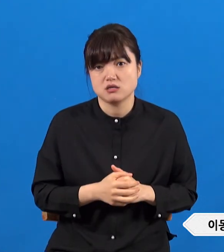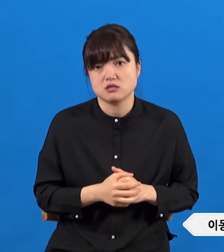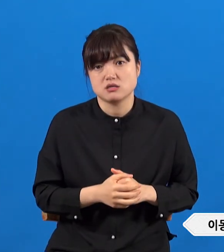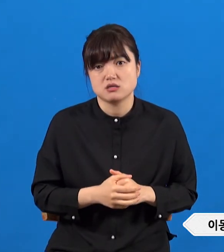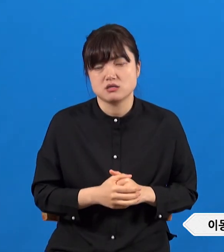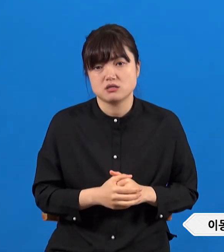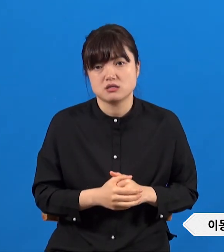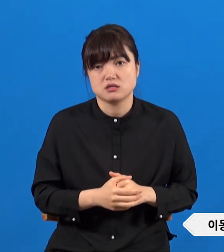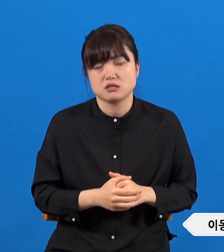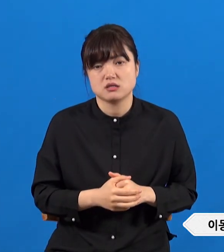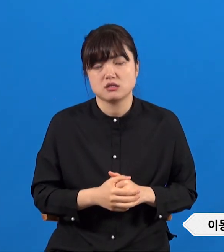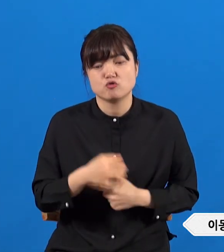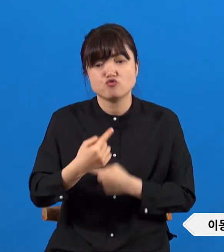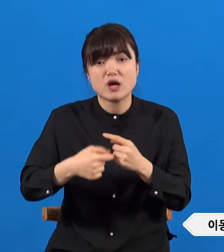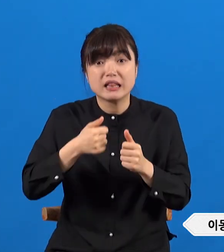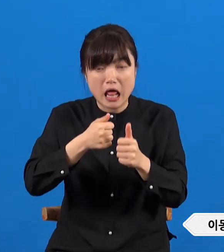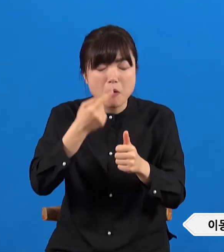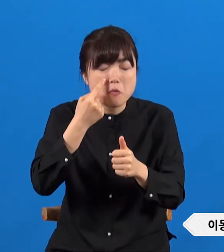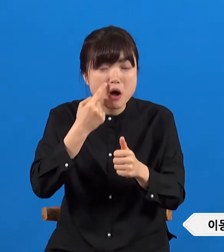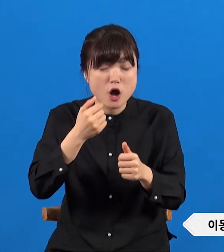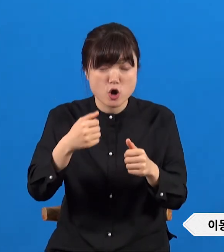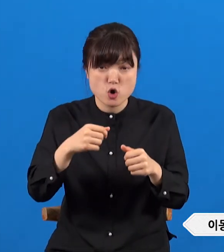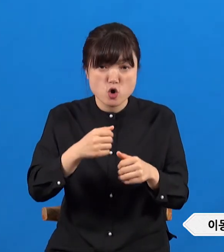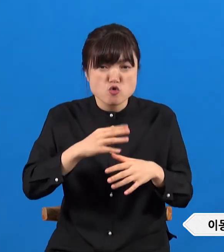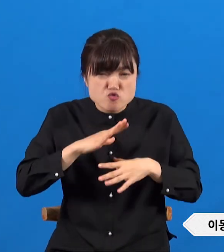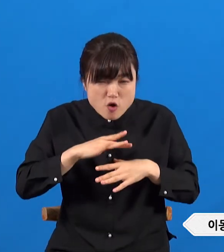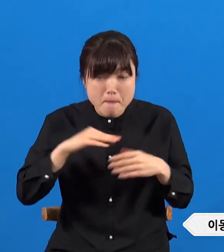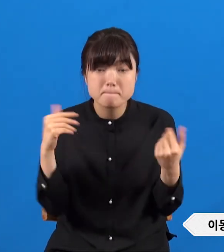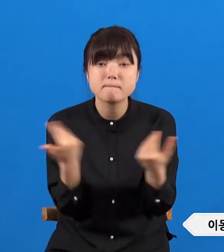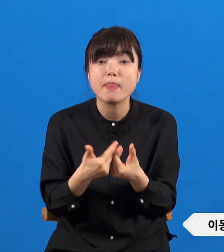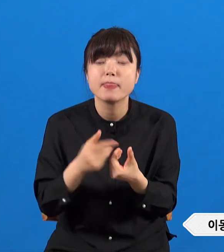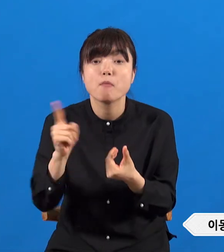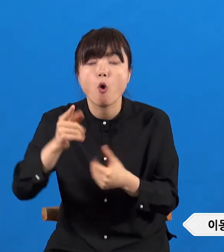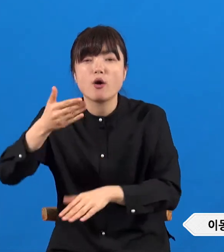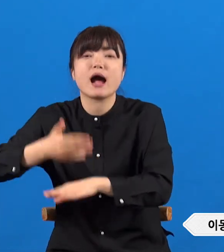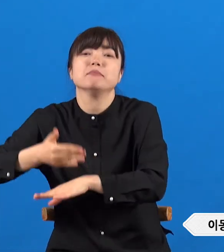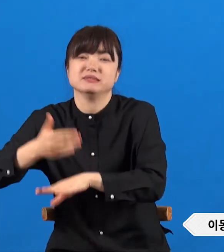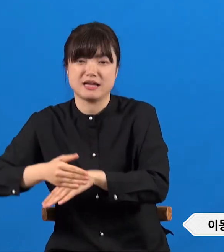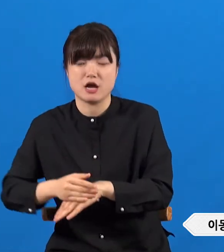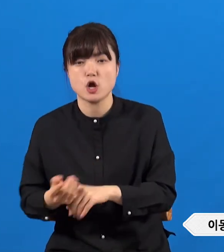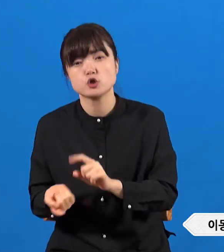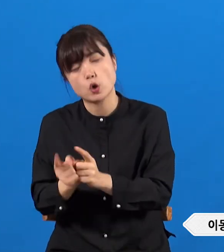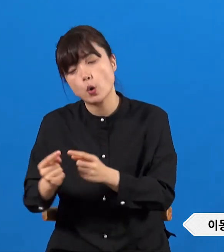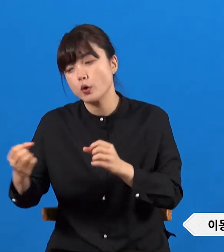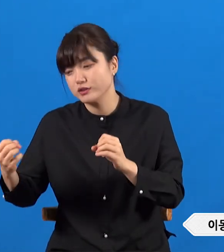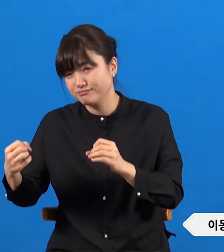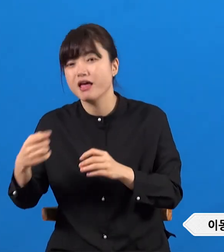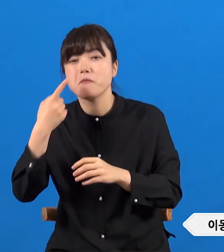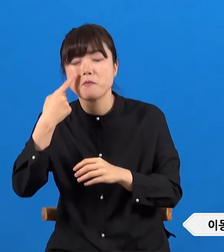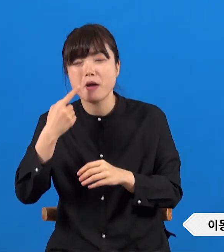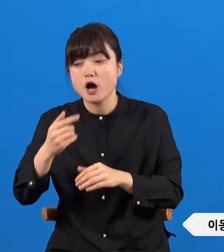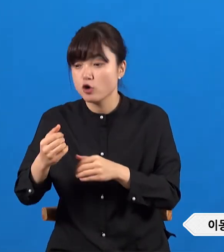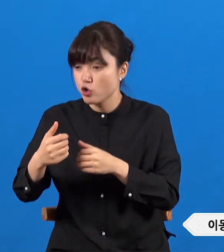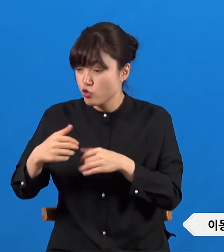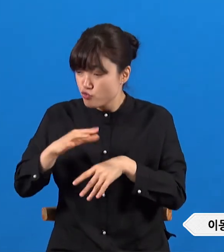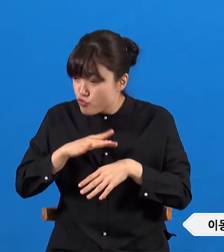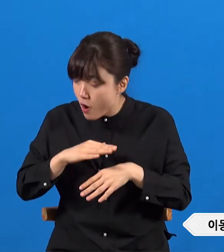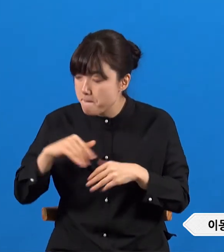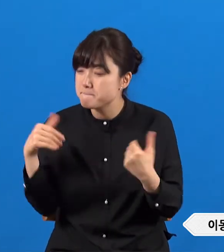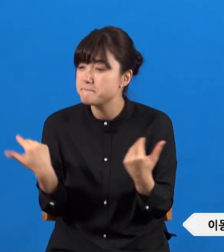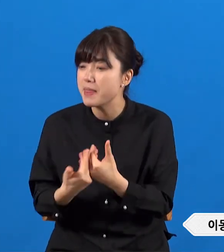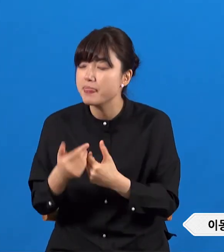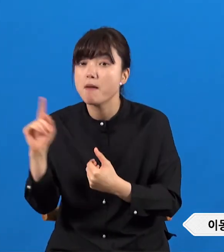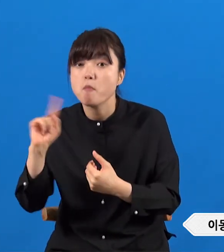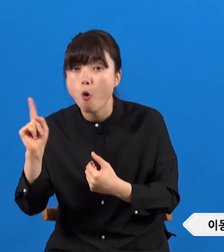따라서 보세요. 두려움의 반대는 감사입니다. 옆에 사람에게 보세요. 두려움의 반대는